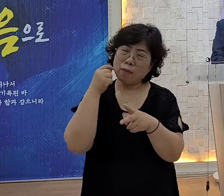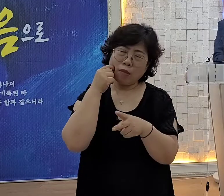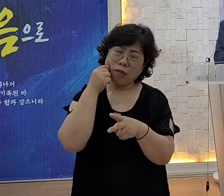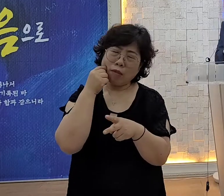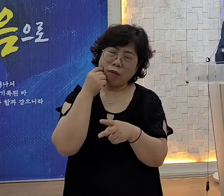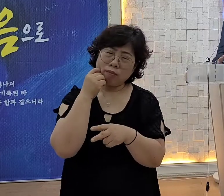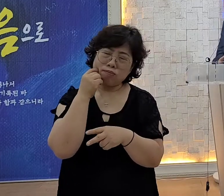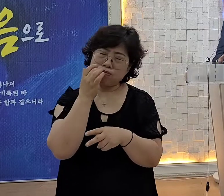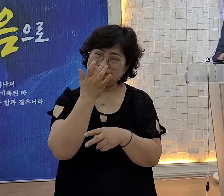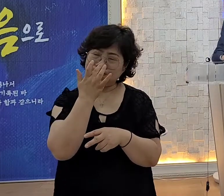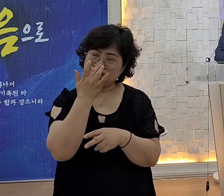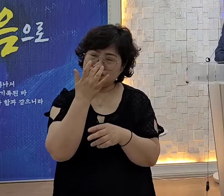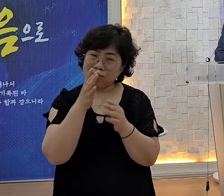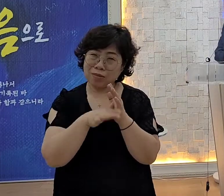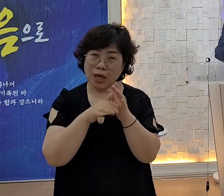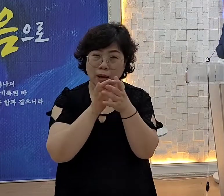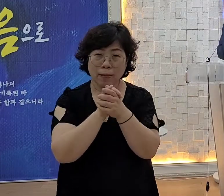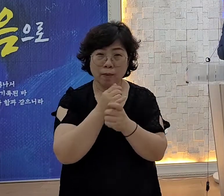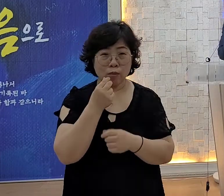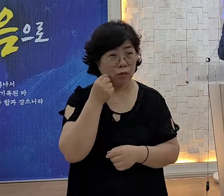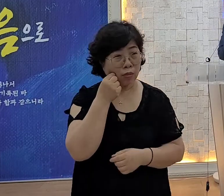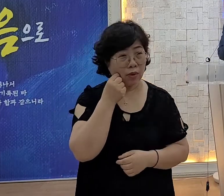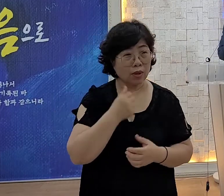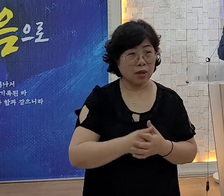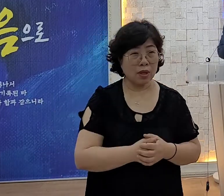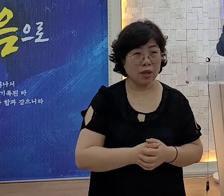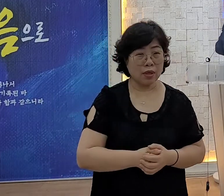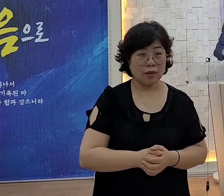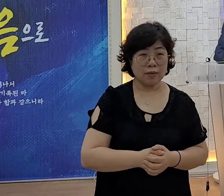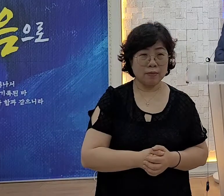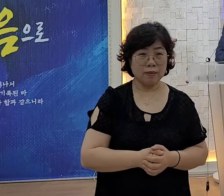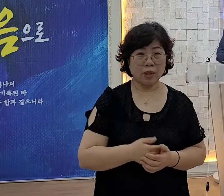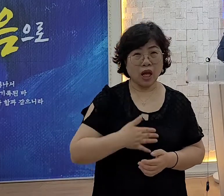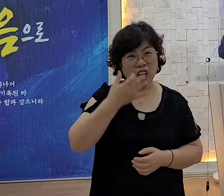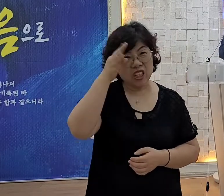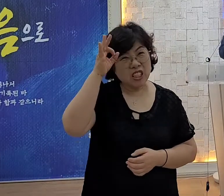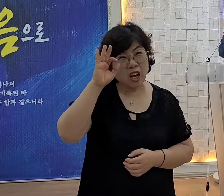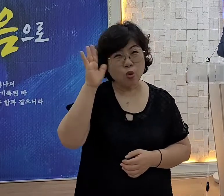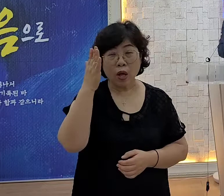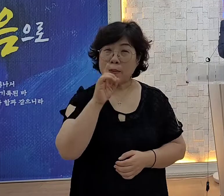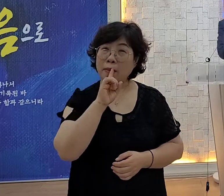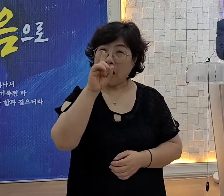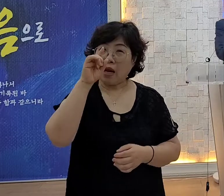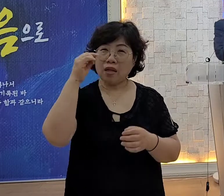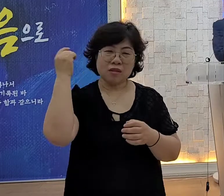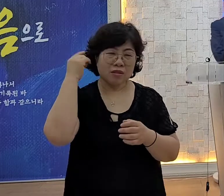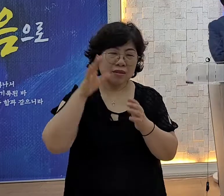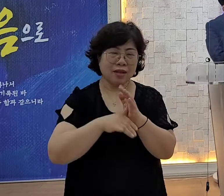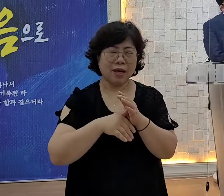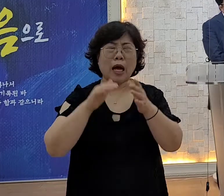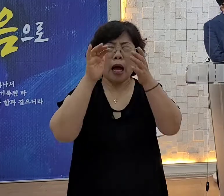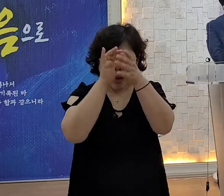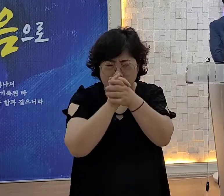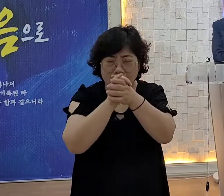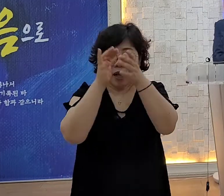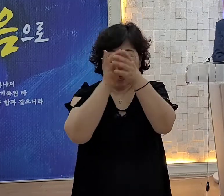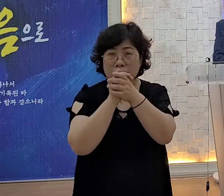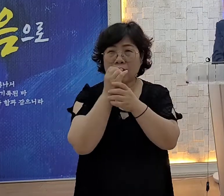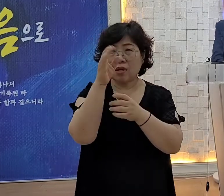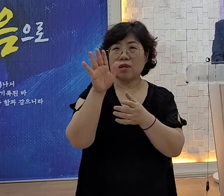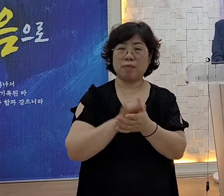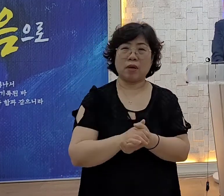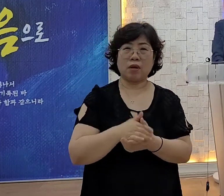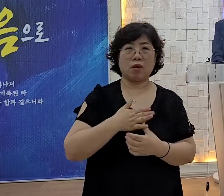때 아멘이 되는데 내가 혹시 부족하거나 나는 아닌 것 같거나 뭐 어떤 여러 가지 이유로 웬만하면 조금만